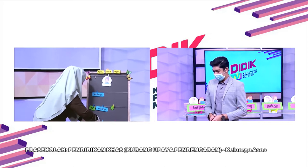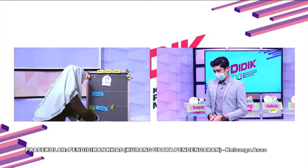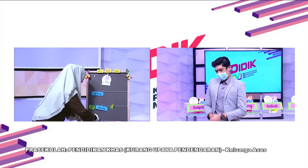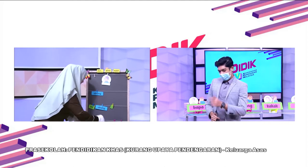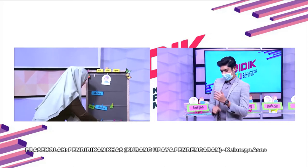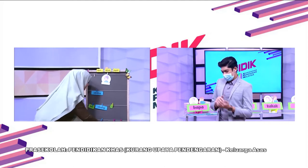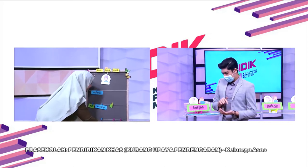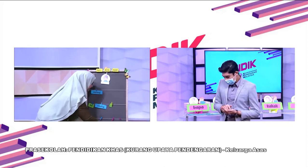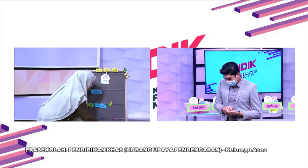ini